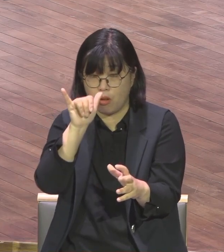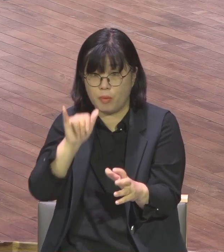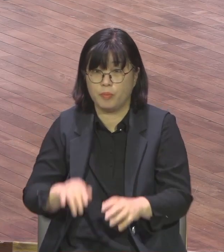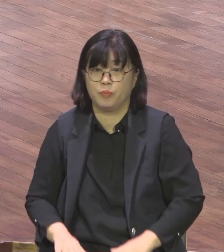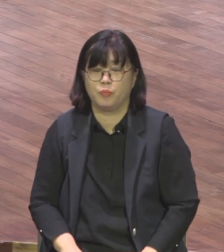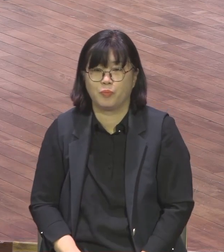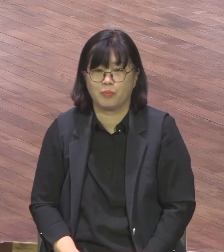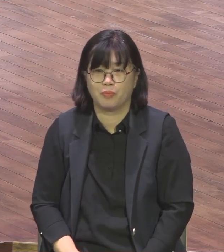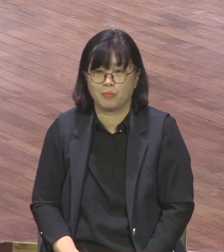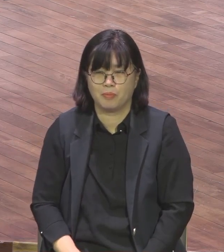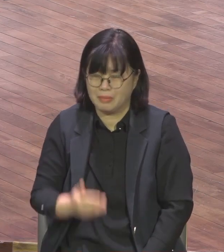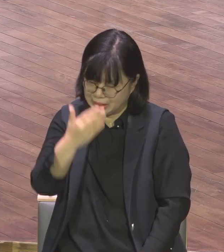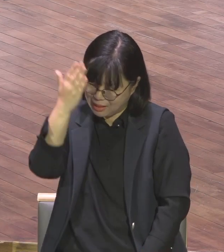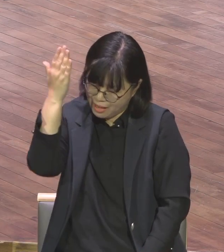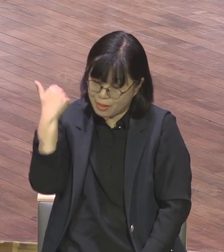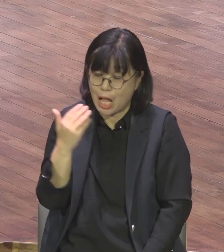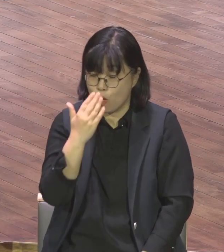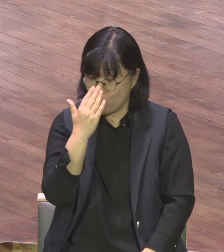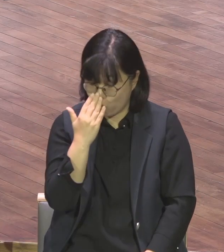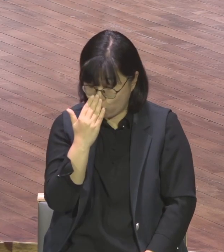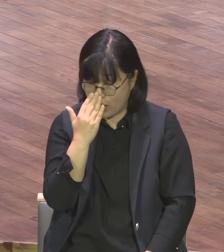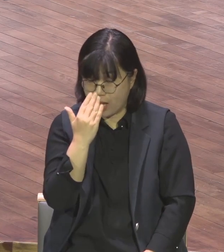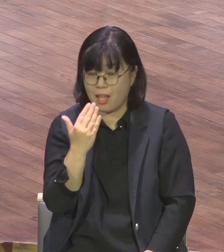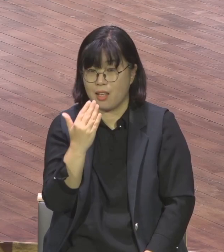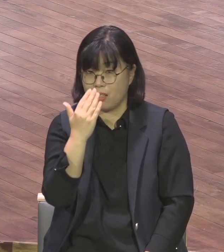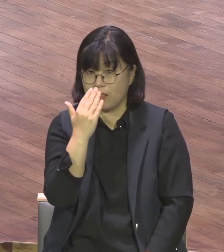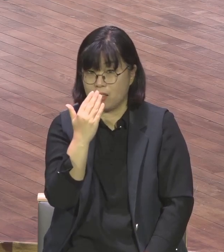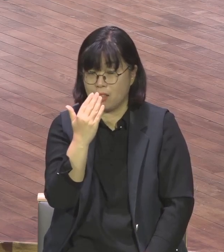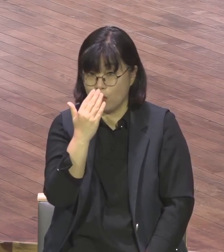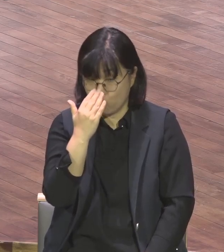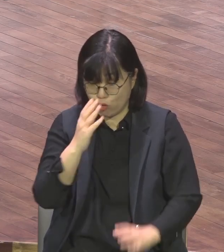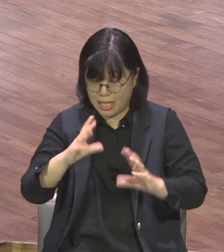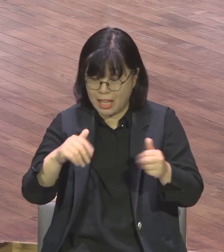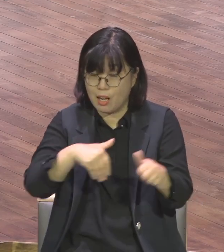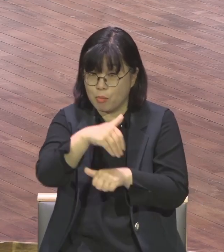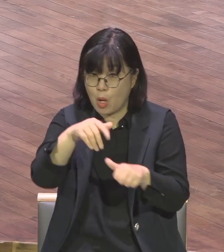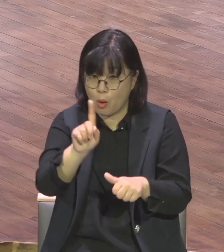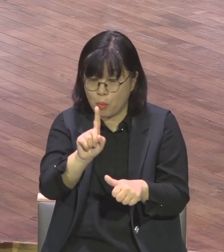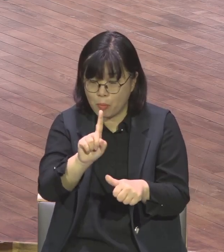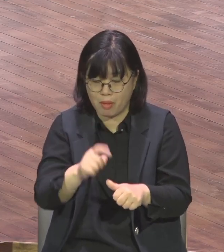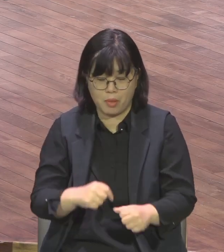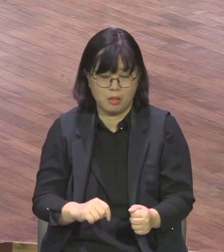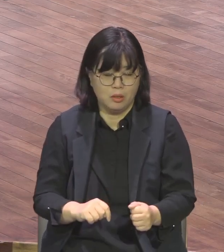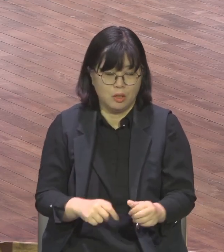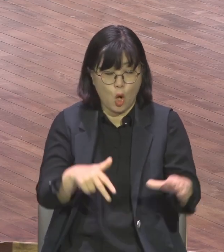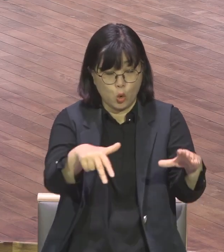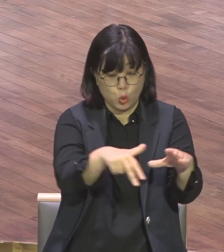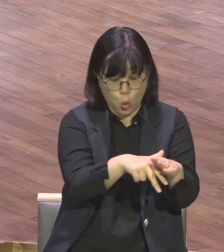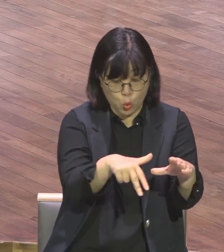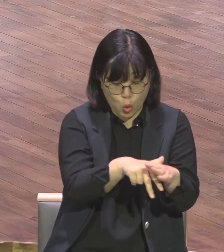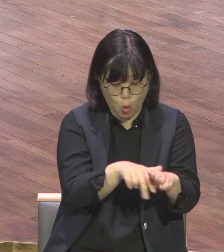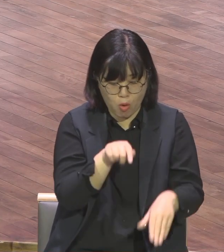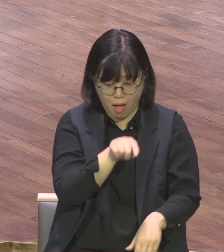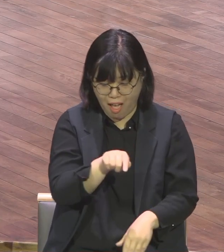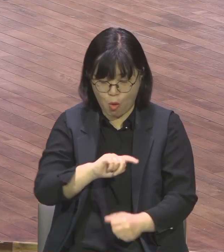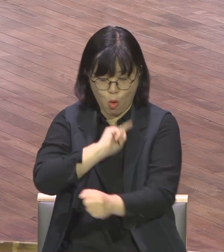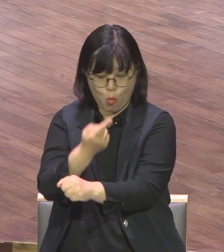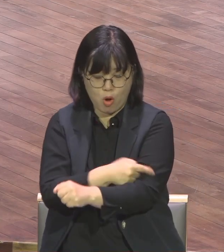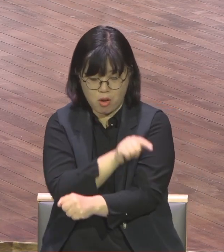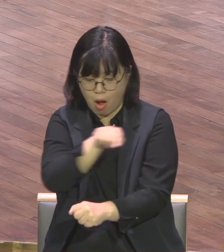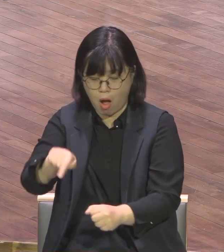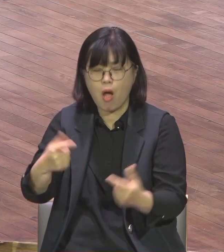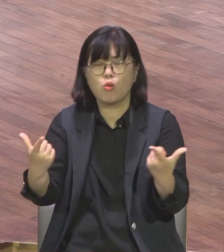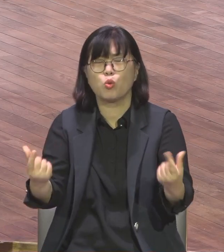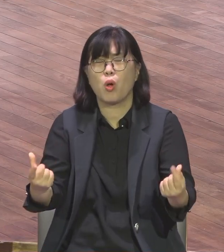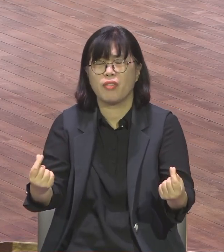종교와 권력이 하나인 사회였어요. 지금 그 당시에. 그러니까 지도층이요, 유대교를 떠난다.